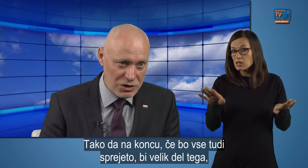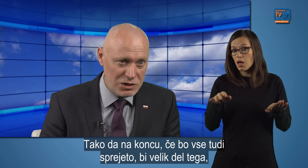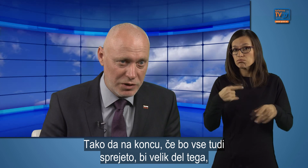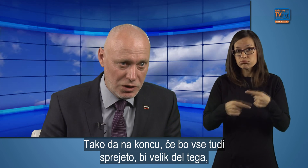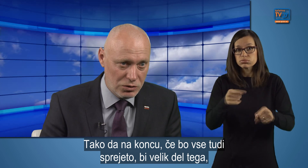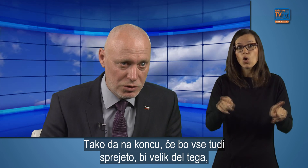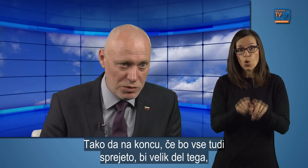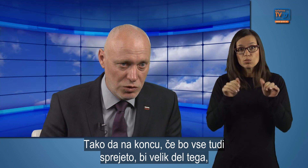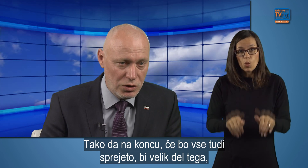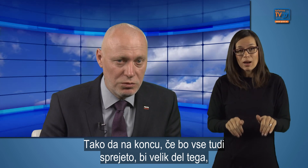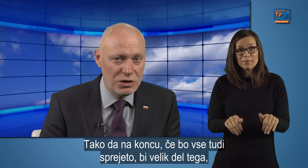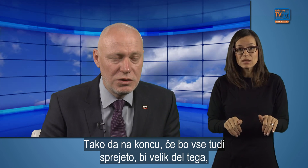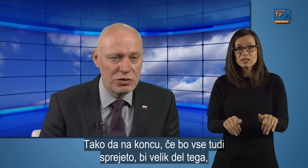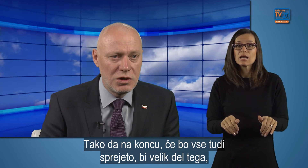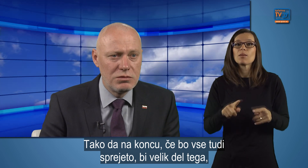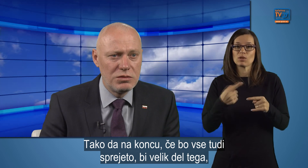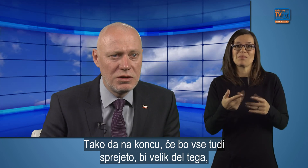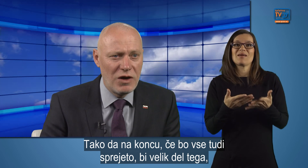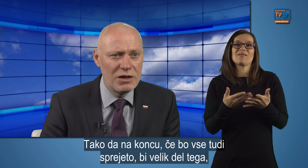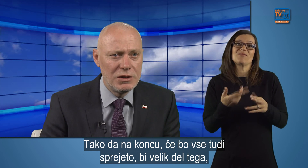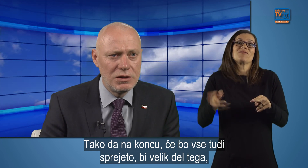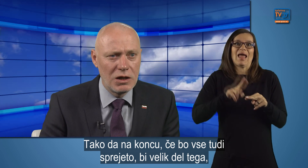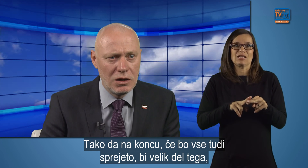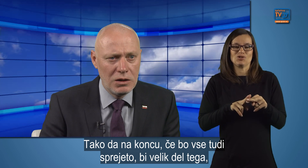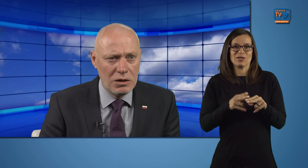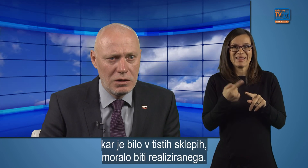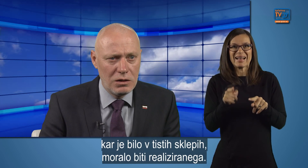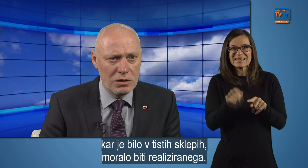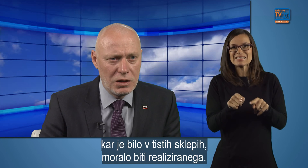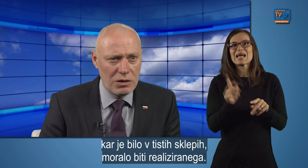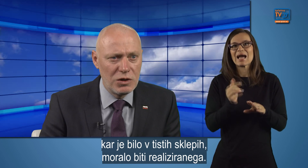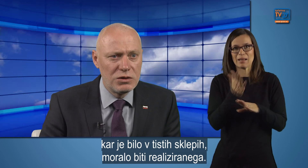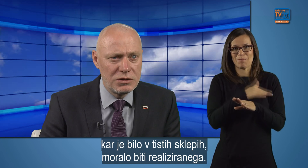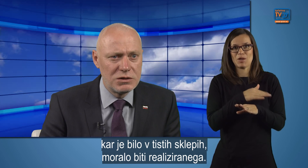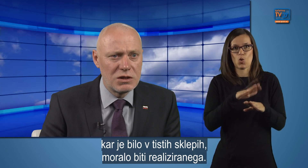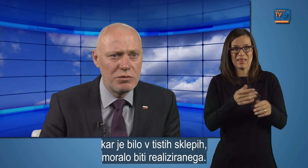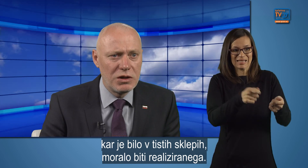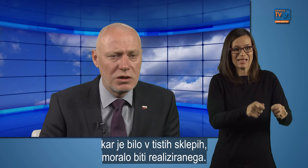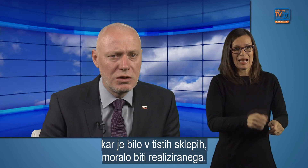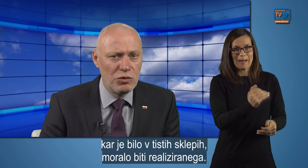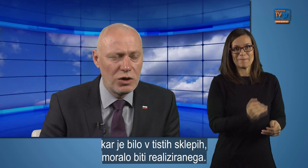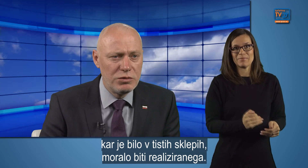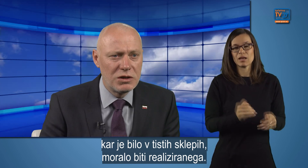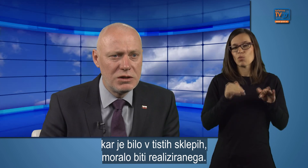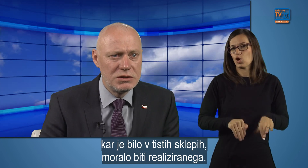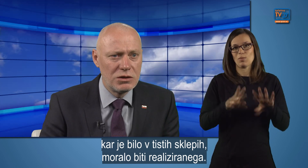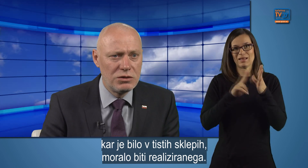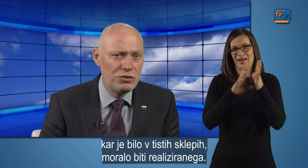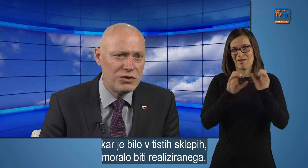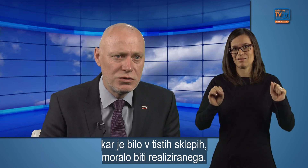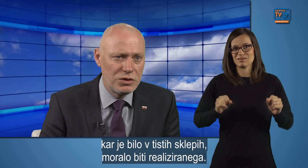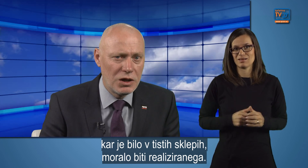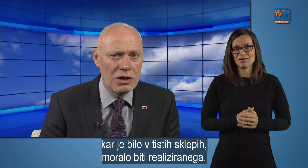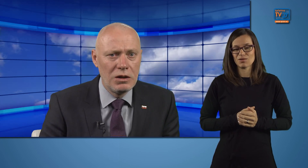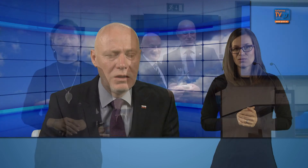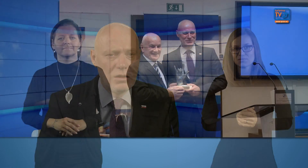bo vse sprejeto, kot bi moralo biti, potem bi velik del tega, kar je bilo na tistih sklepih, moralo biti realizirano.